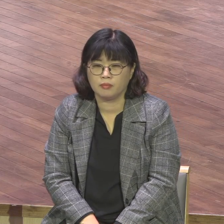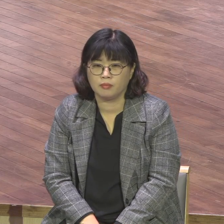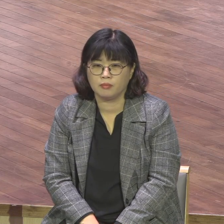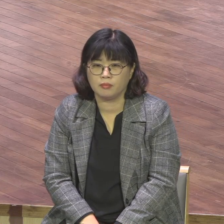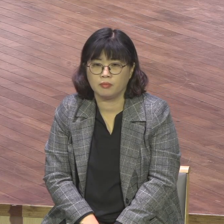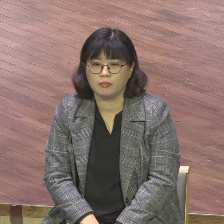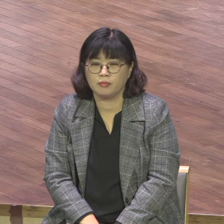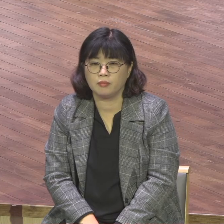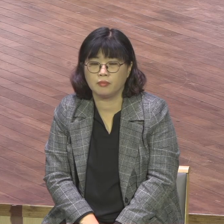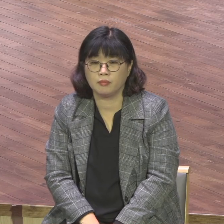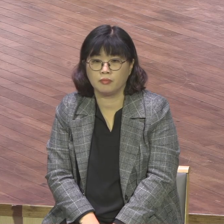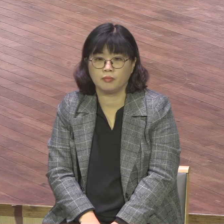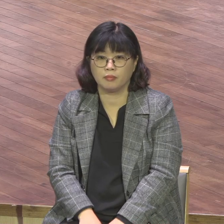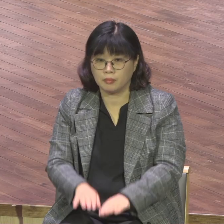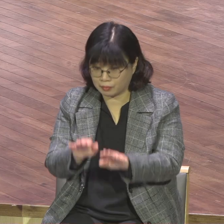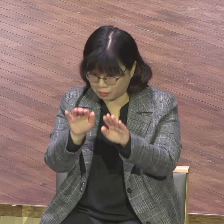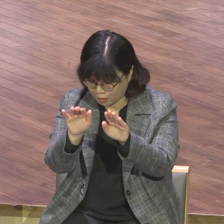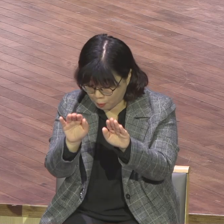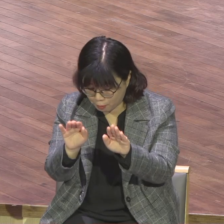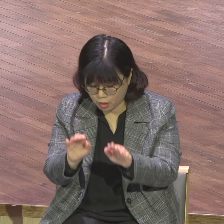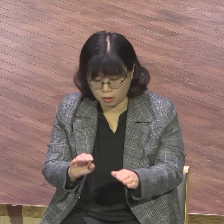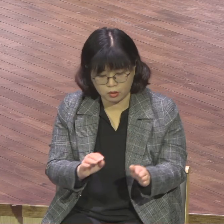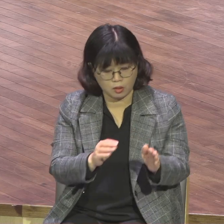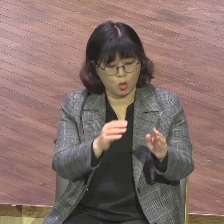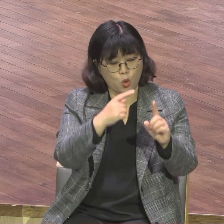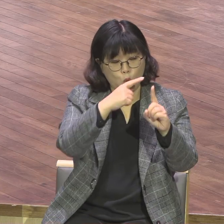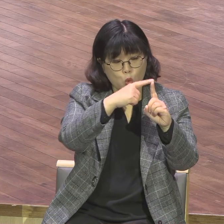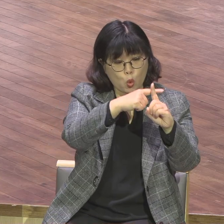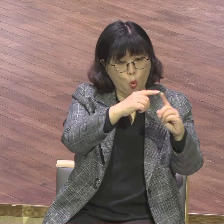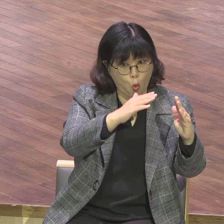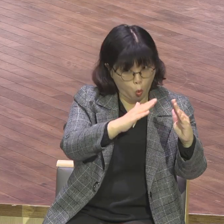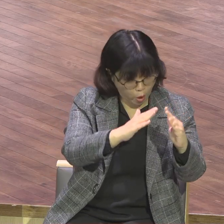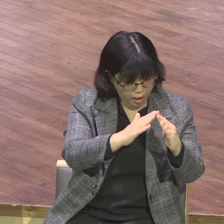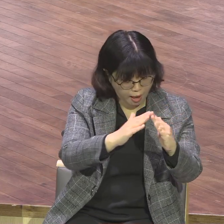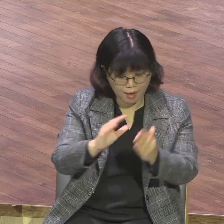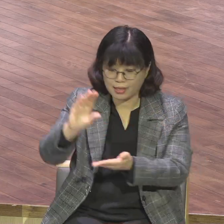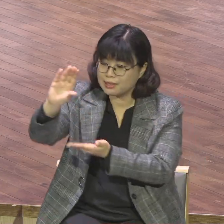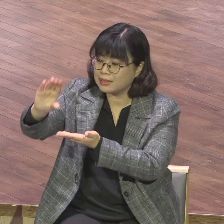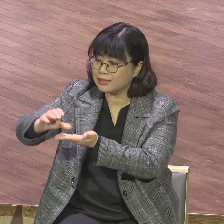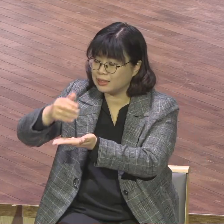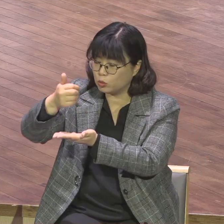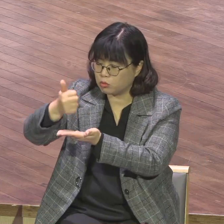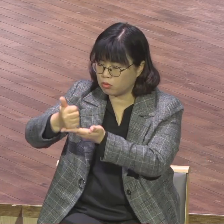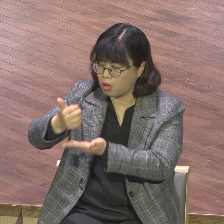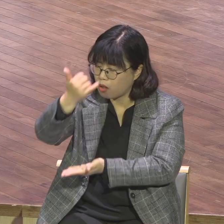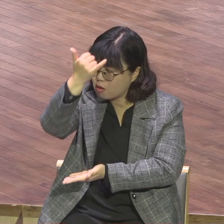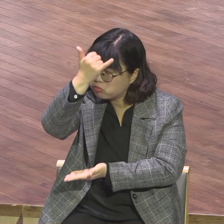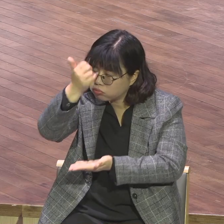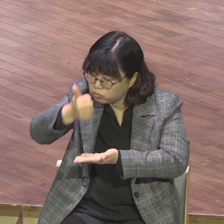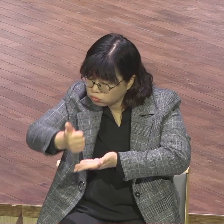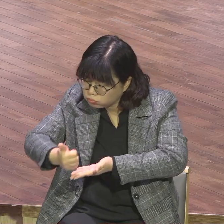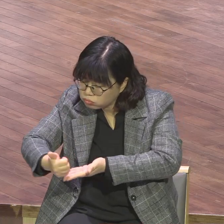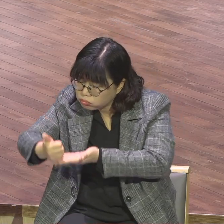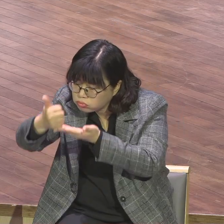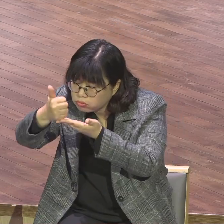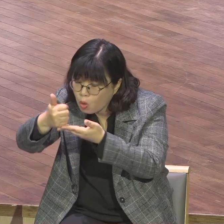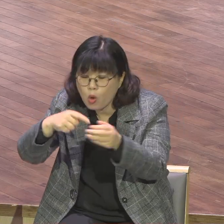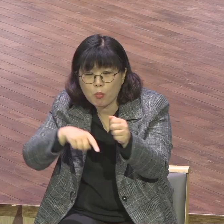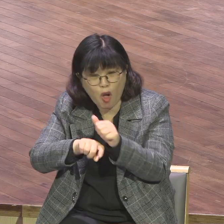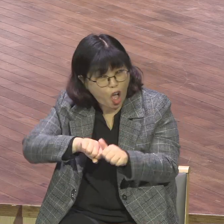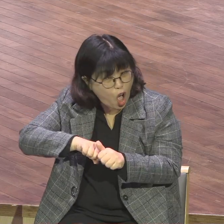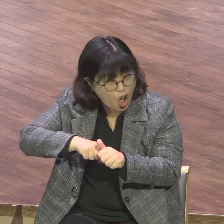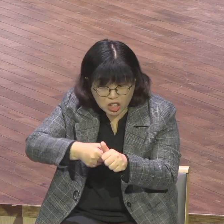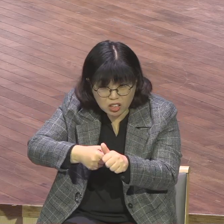주님께 우리가 자율적으로 뭐요 순종하잖아요. 예수 믿으면 말씀에 순종하잖아요. 하나님 앞에 나와 예배하는 건